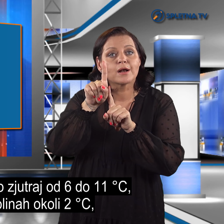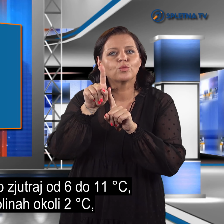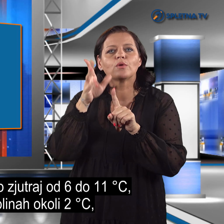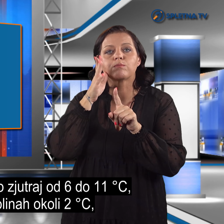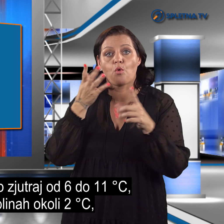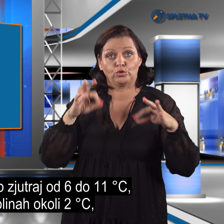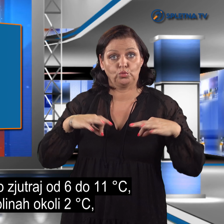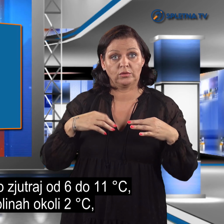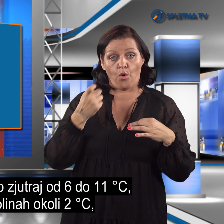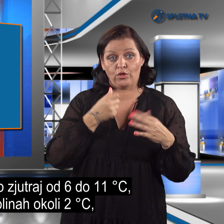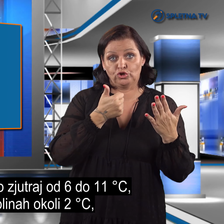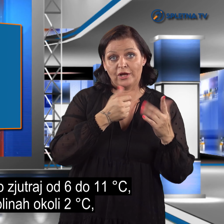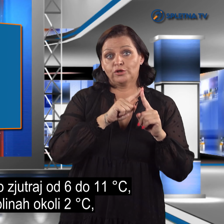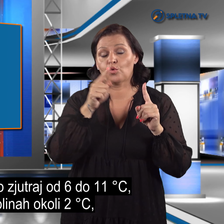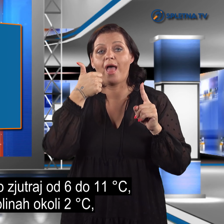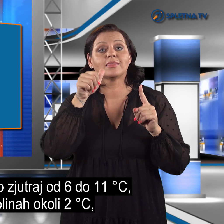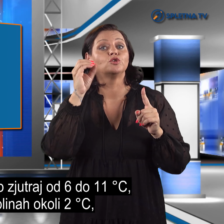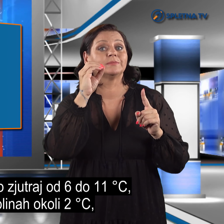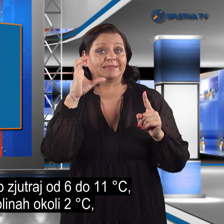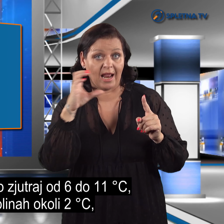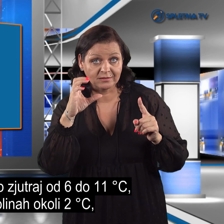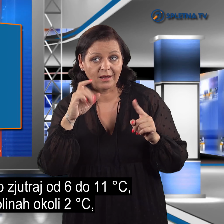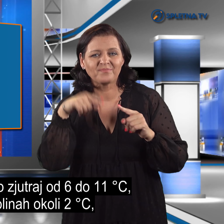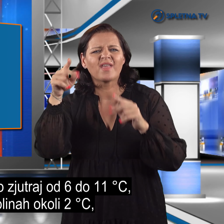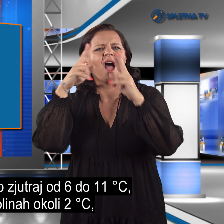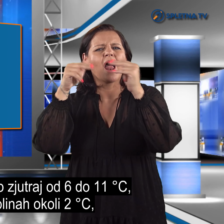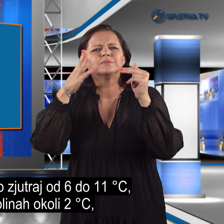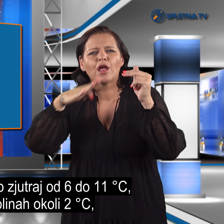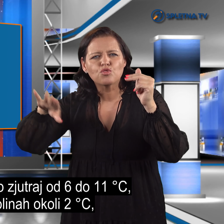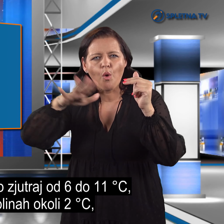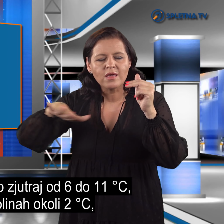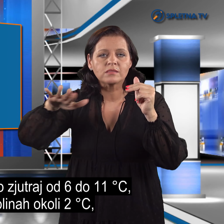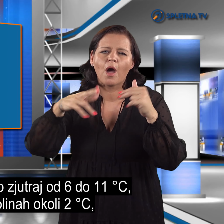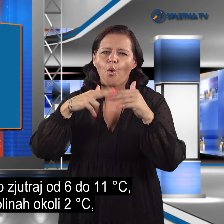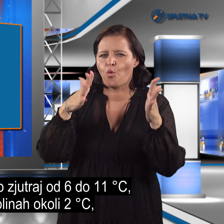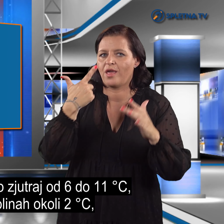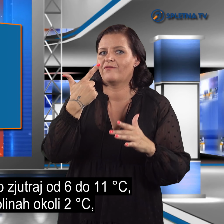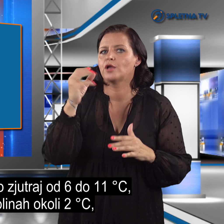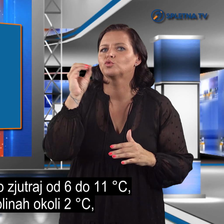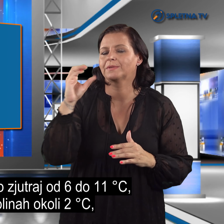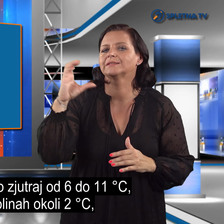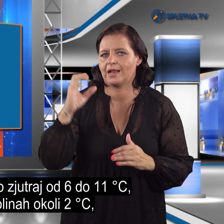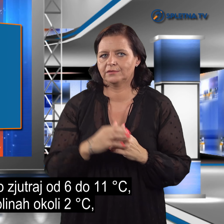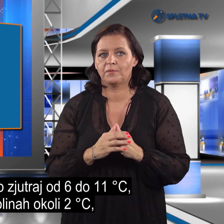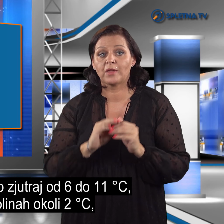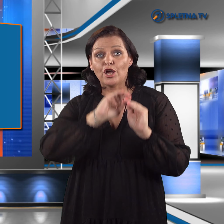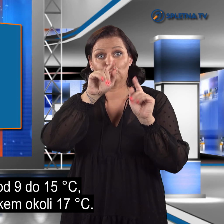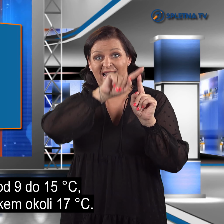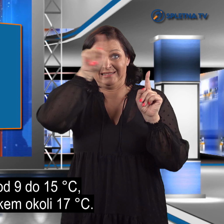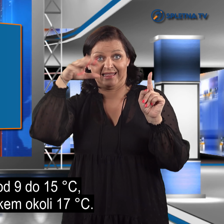Temperature bodo zjutraj od 6 do 11 stopinj, v alpskih dolinah okoli 2 stopinji, čez dan od 9 do